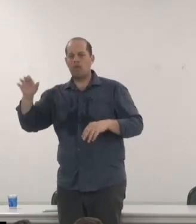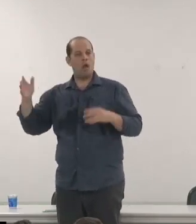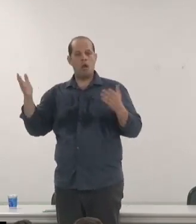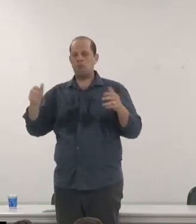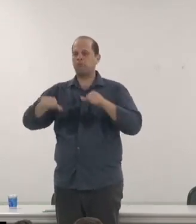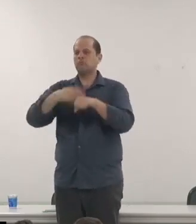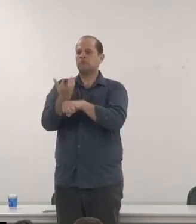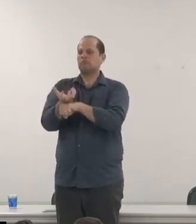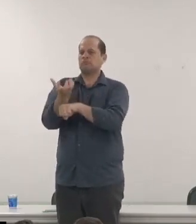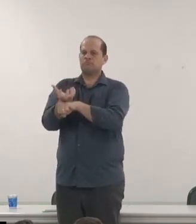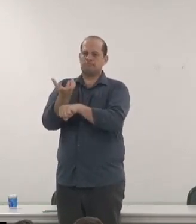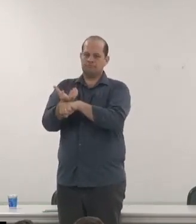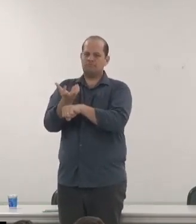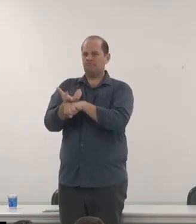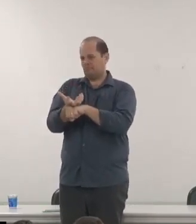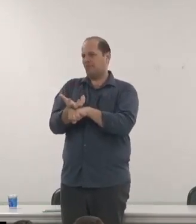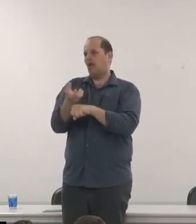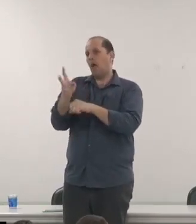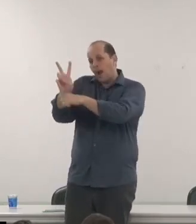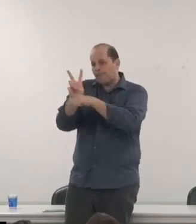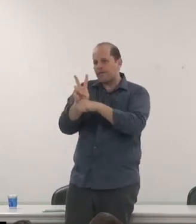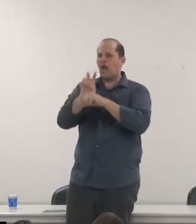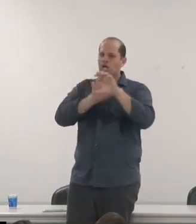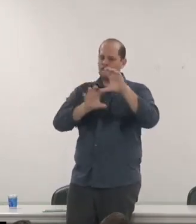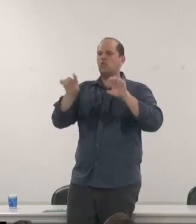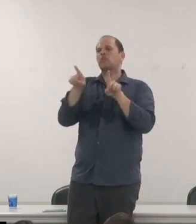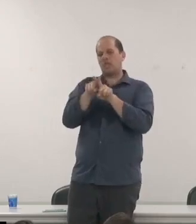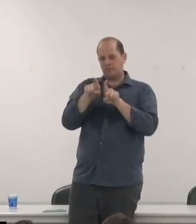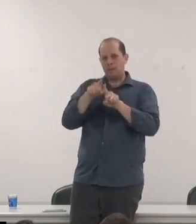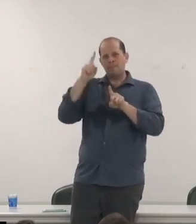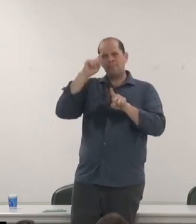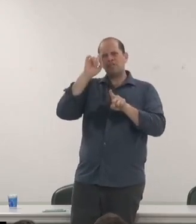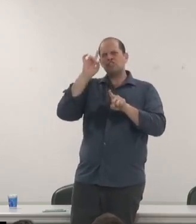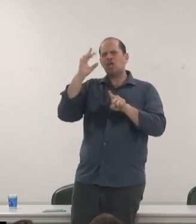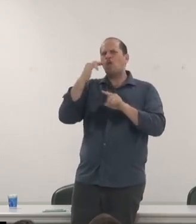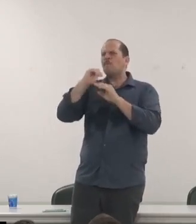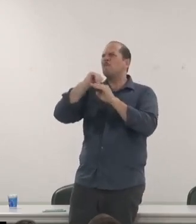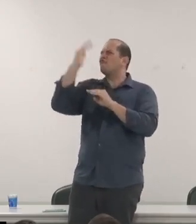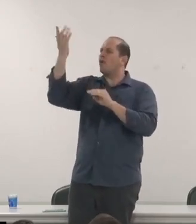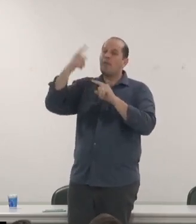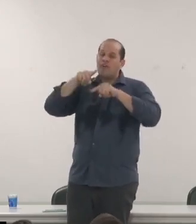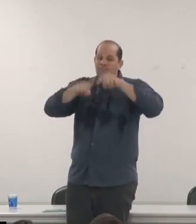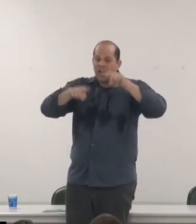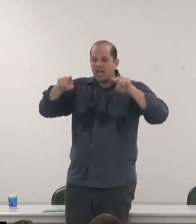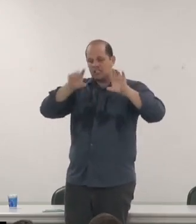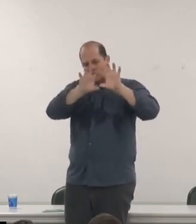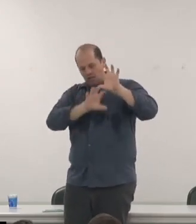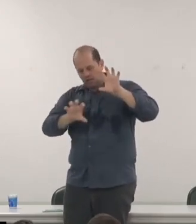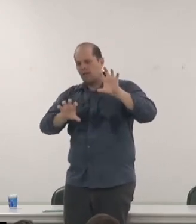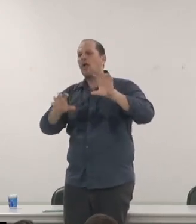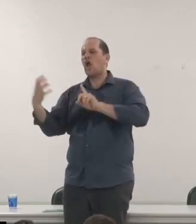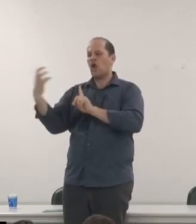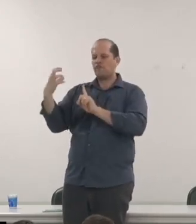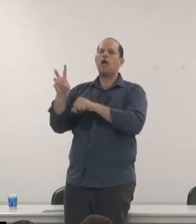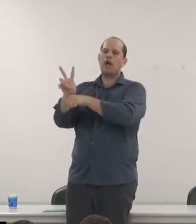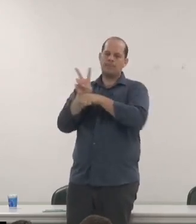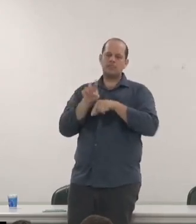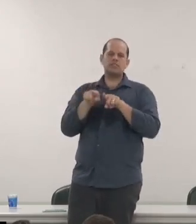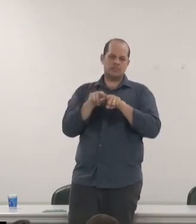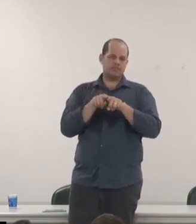os sinais iniciais de cada disciplina, matemática, história. Hoje a gente já usa um sinal mais convencionalizado. Então, há